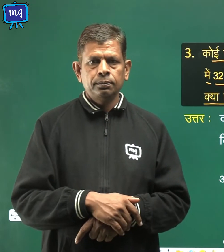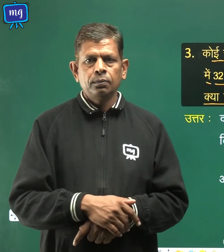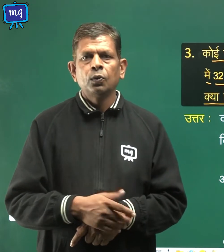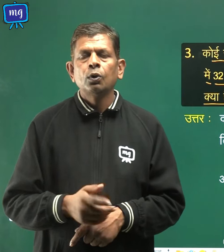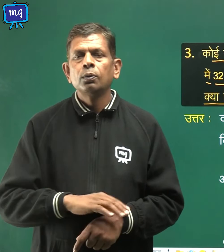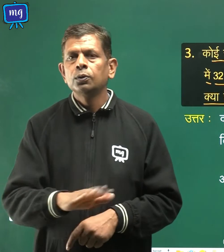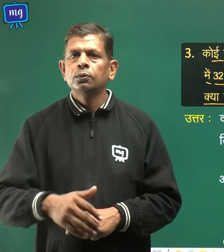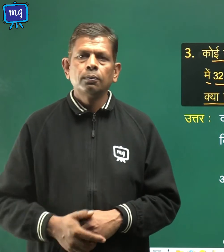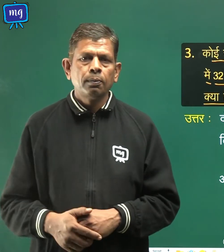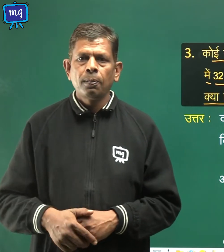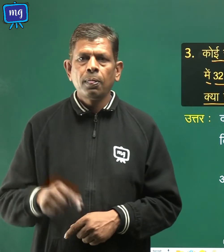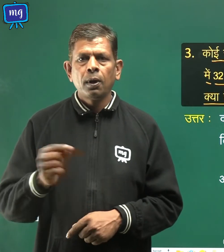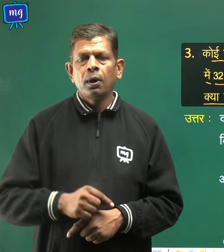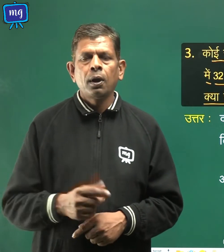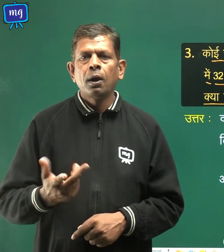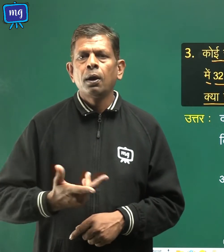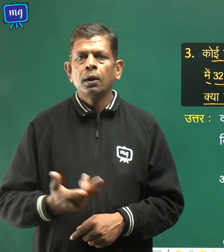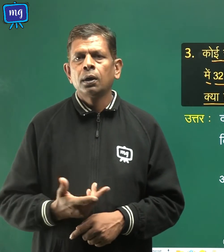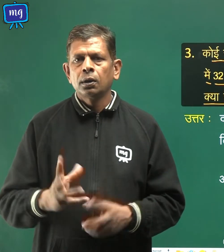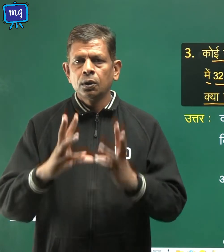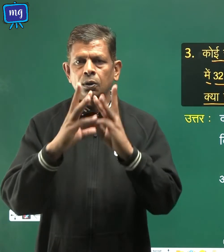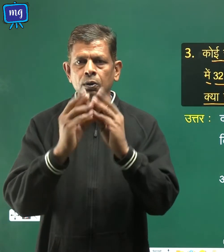तो बच्चों इसे हम कैसे करेंगे?